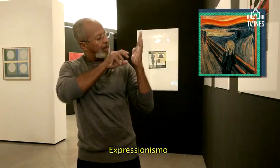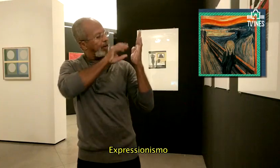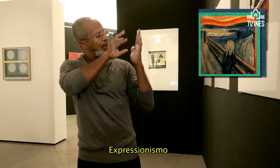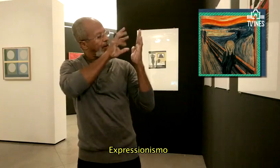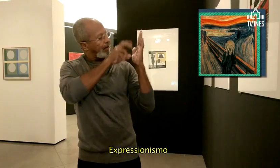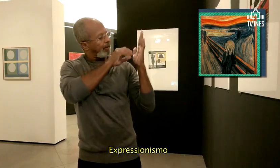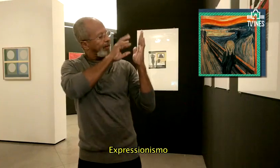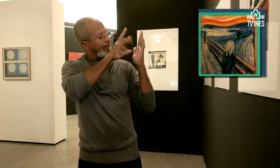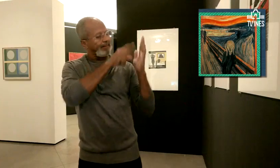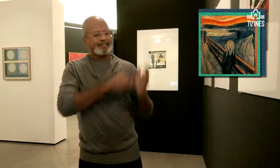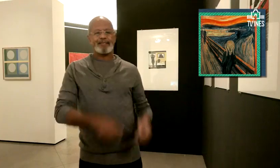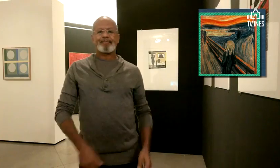Expressionismo.